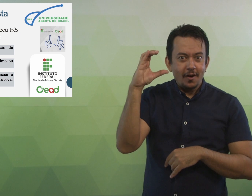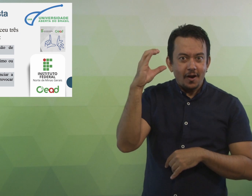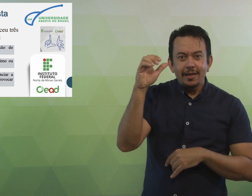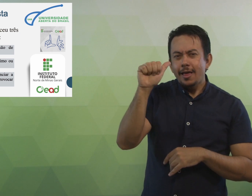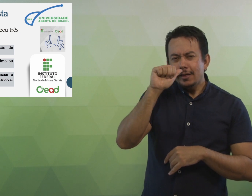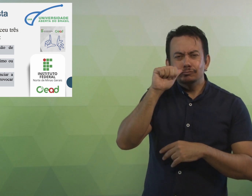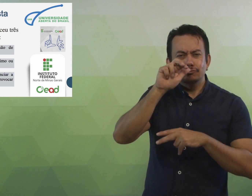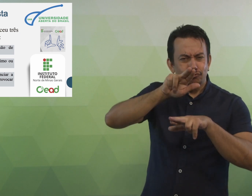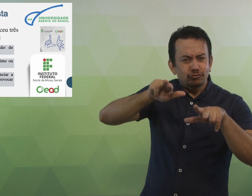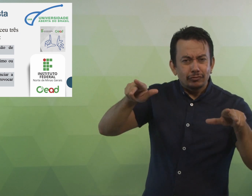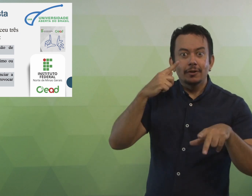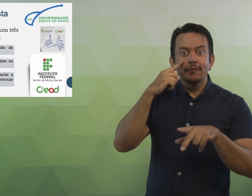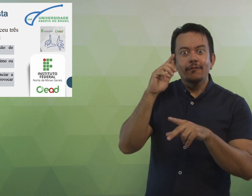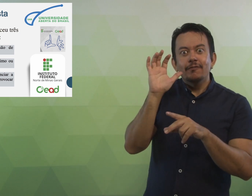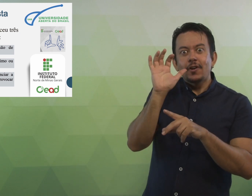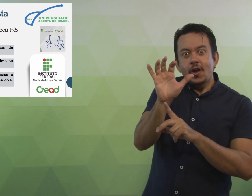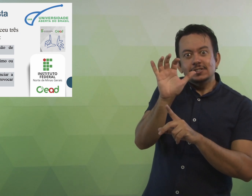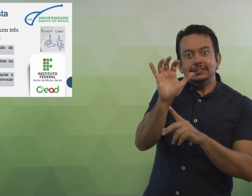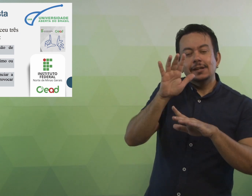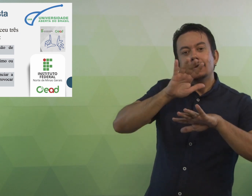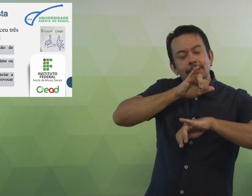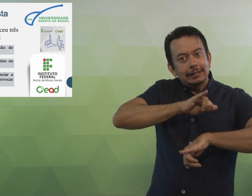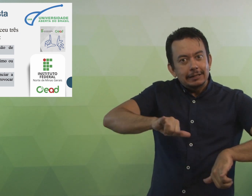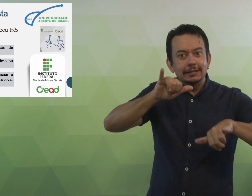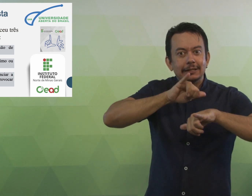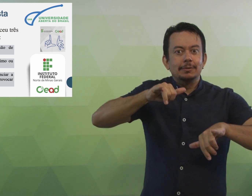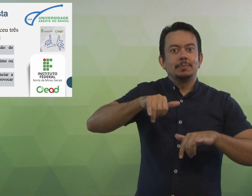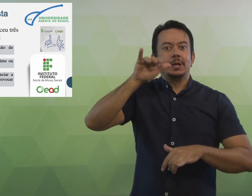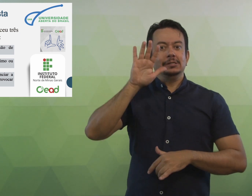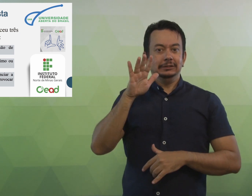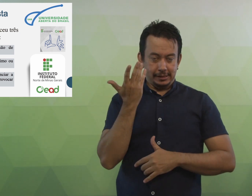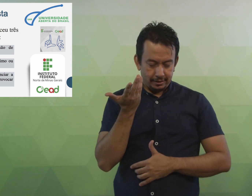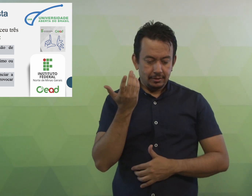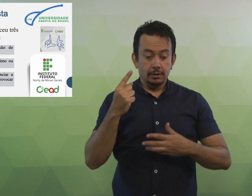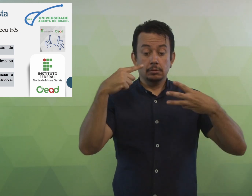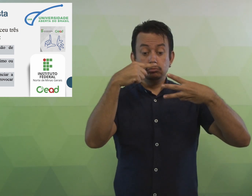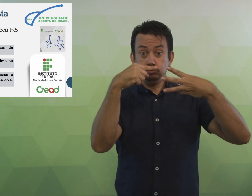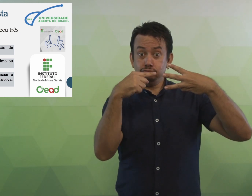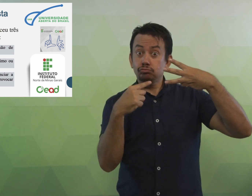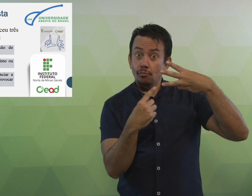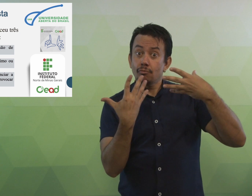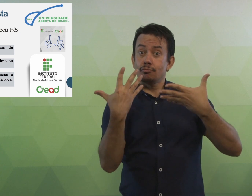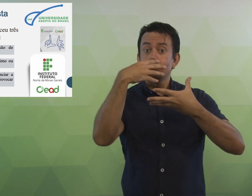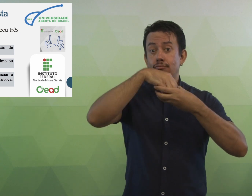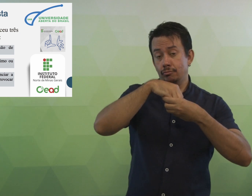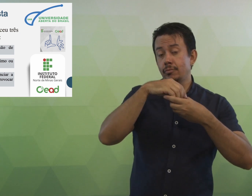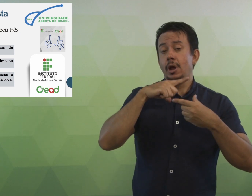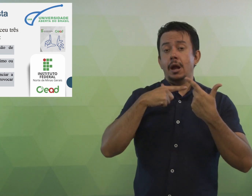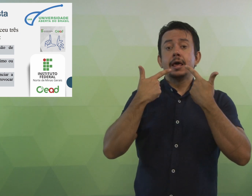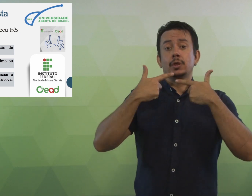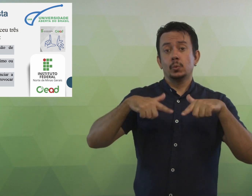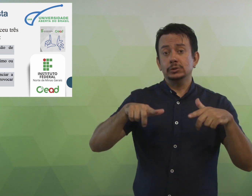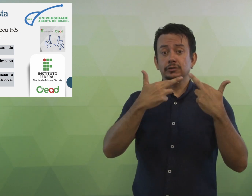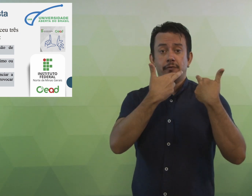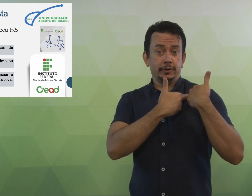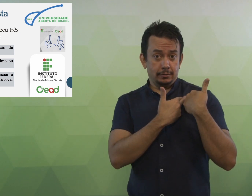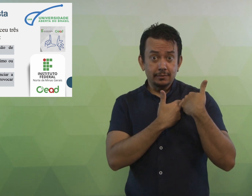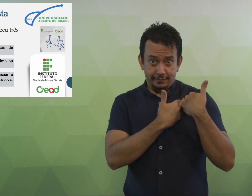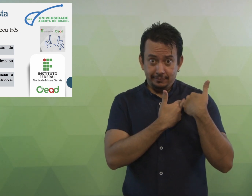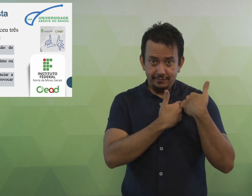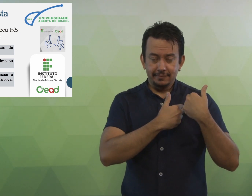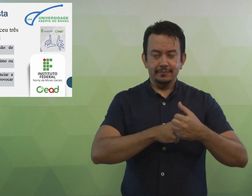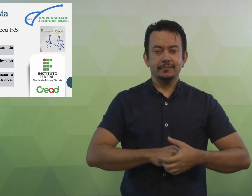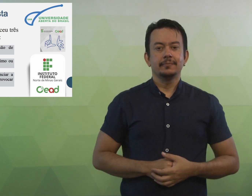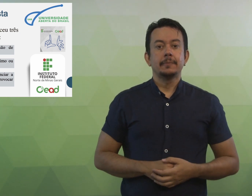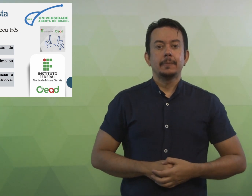que é uma função de influência. Outro exemplo é a Coca-Cola, que gera uma grande influência nas pessoas,